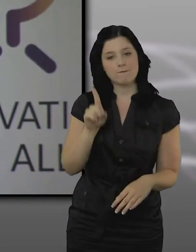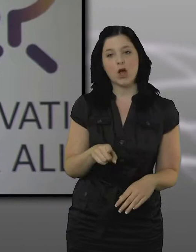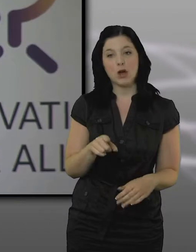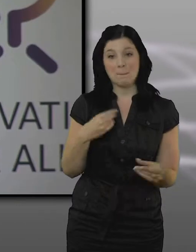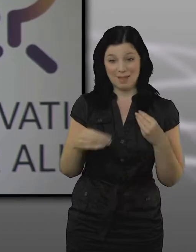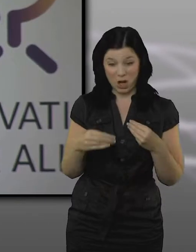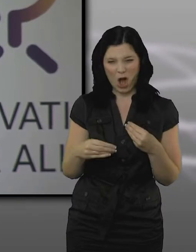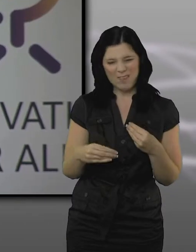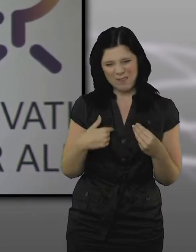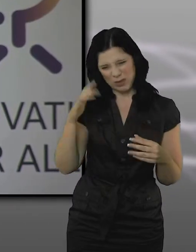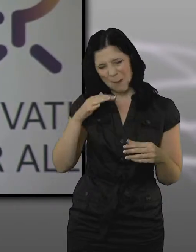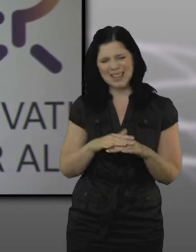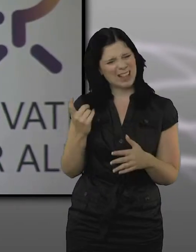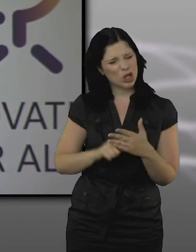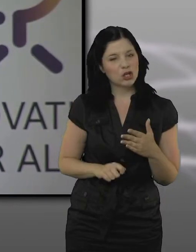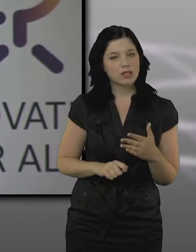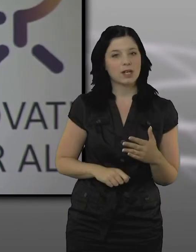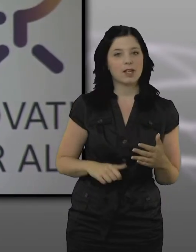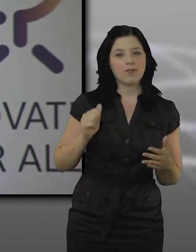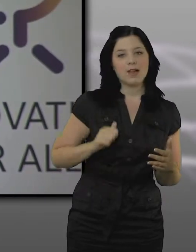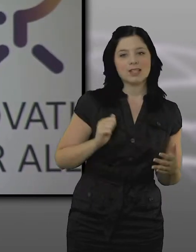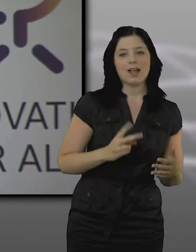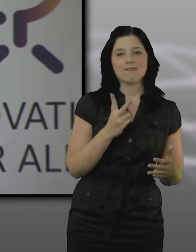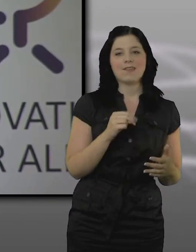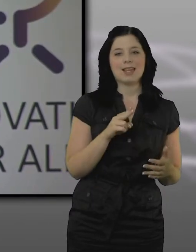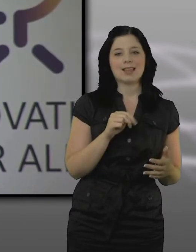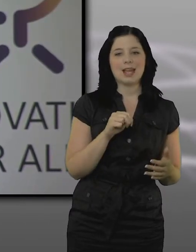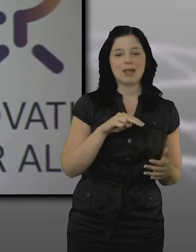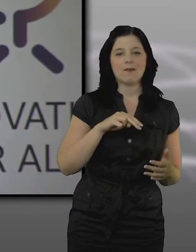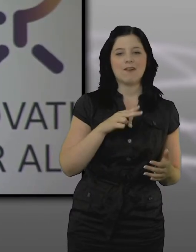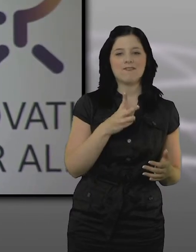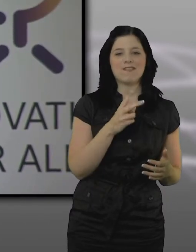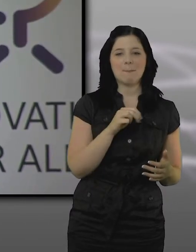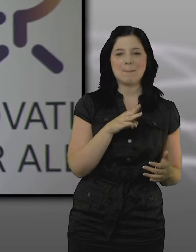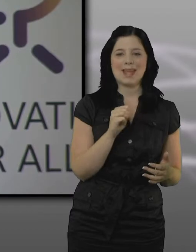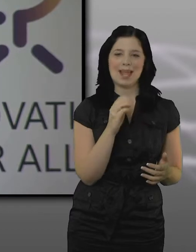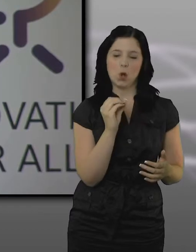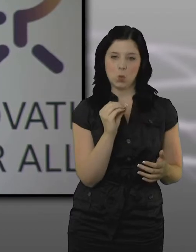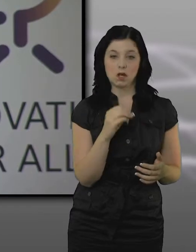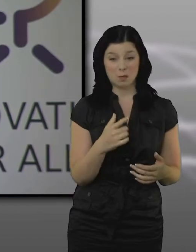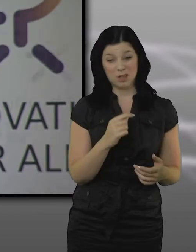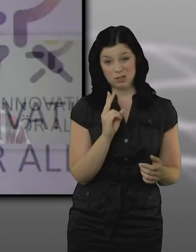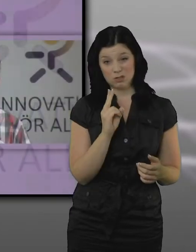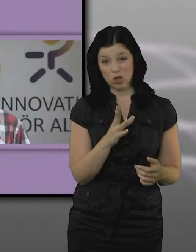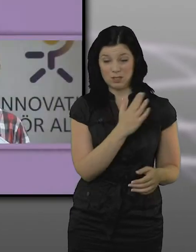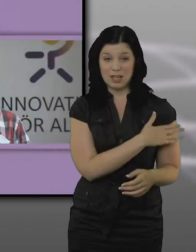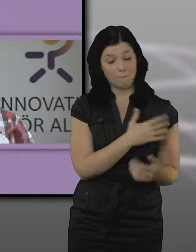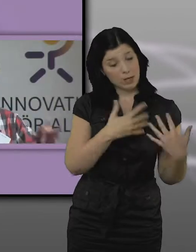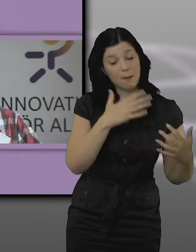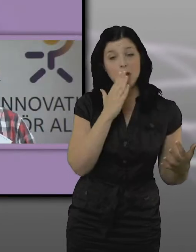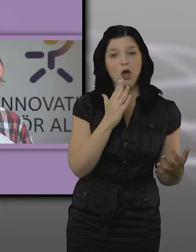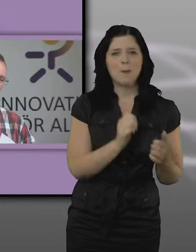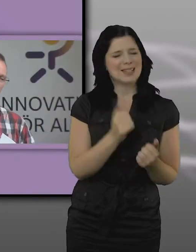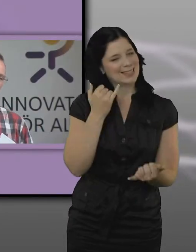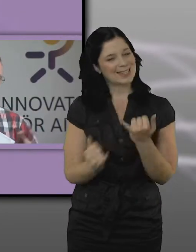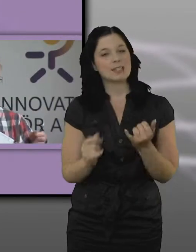Vi var inne på att använda Vimeos Pro-tjänst. Professionella användare som har kommit. Verkar funka jättebra. Till slut så